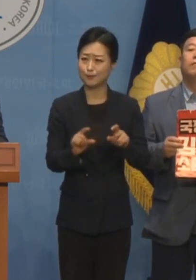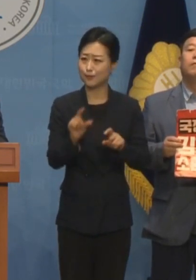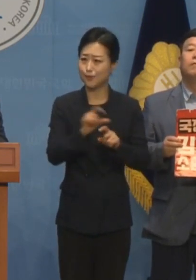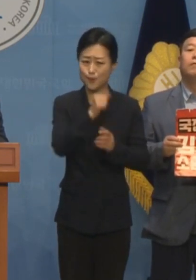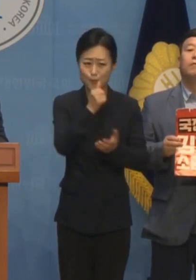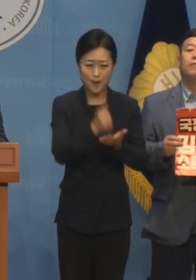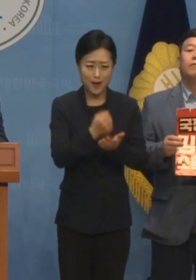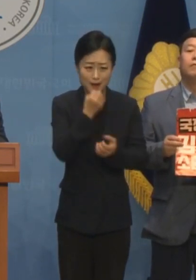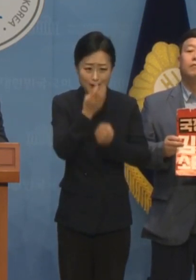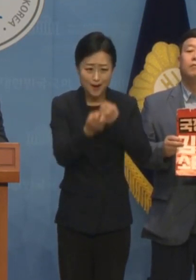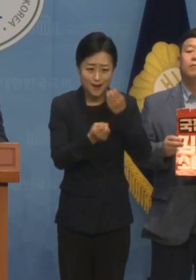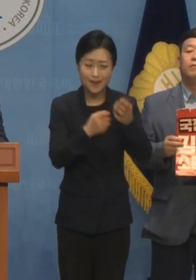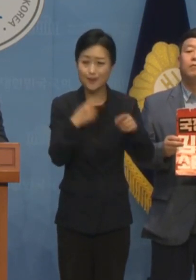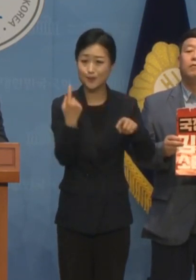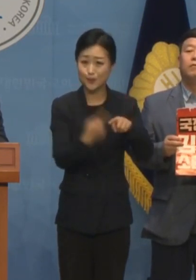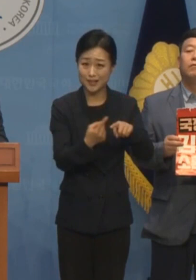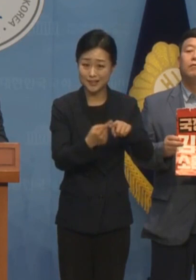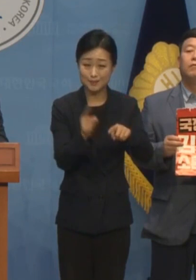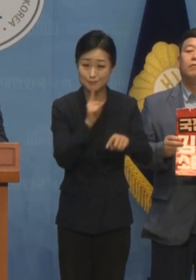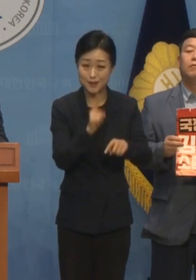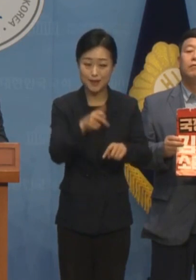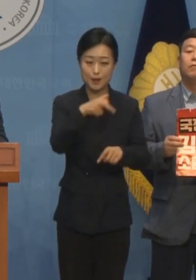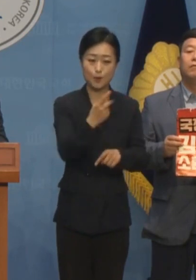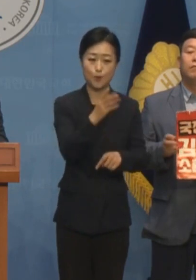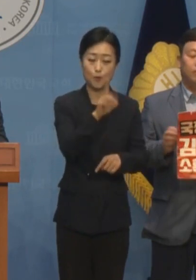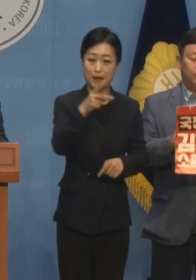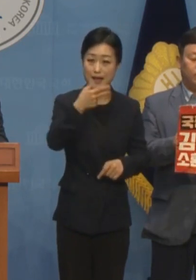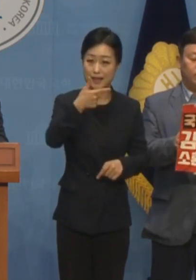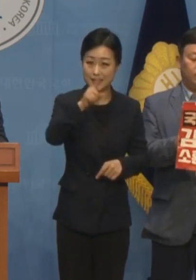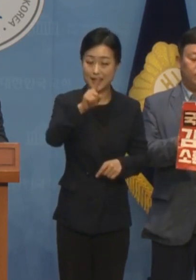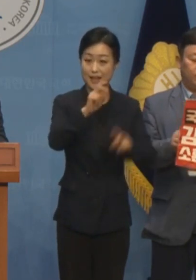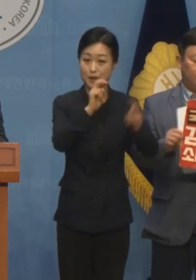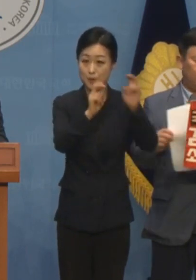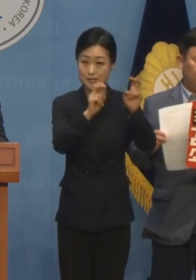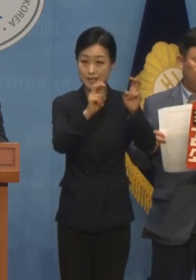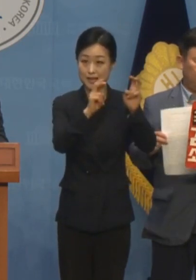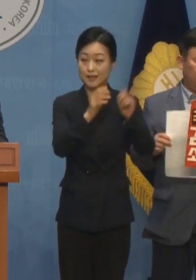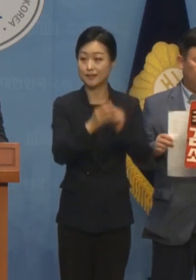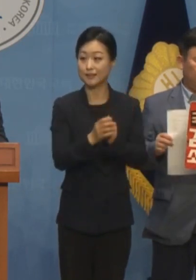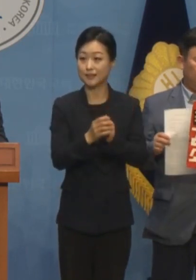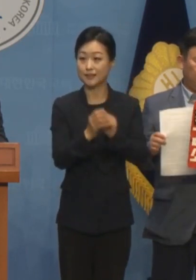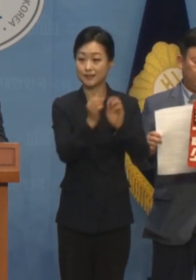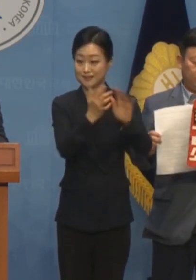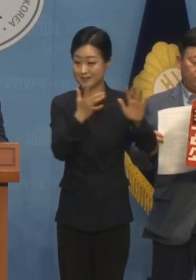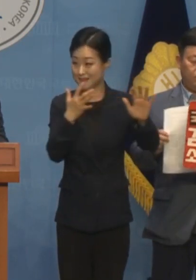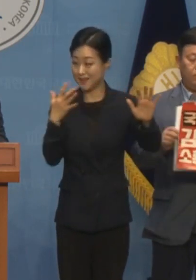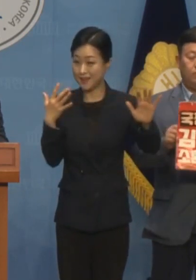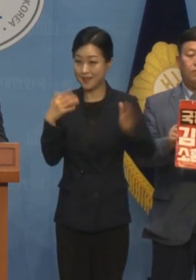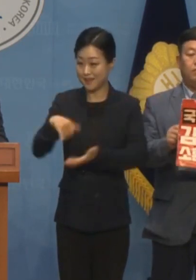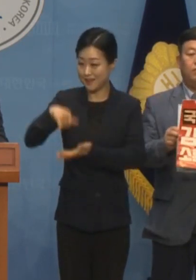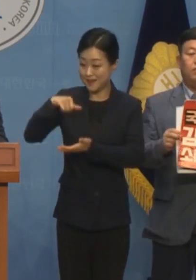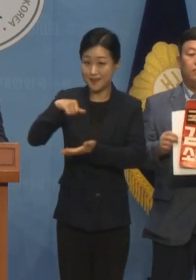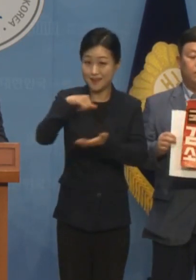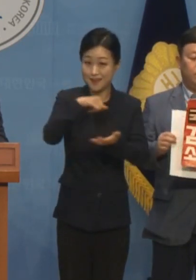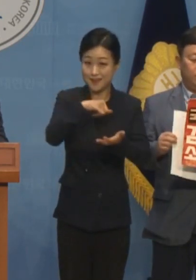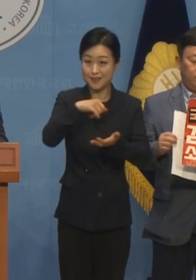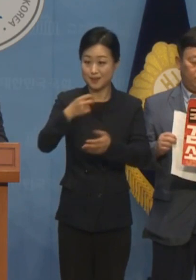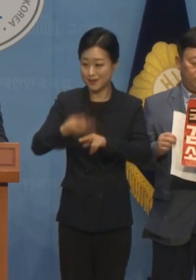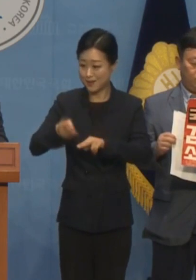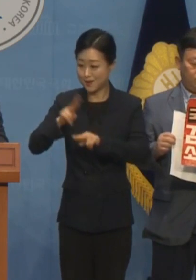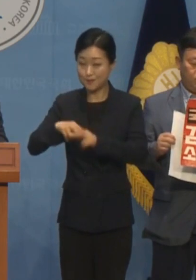실토하고 말았습니다. 코바나 콘텐츠 앞에 사람이 청탁 민원인이고 뇌물을 들고 있었다면 김